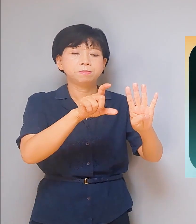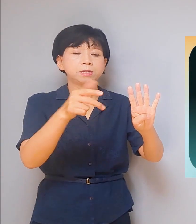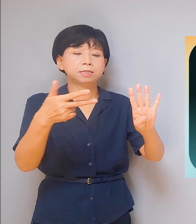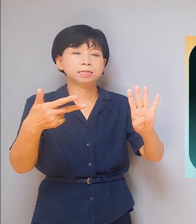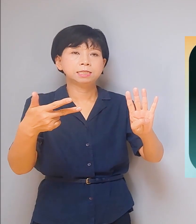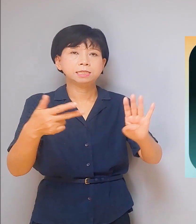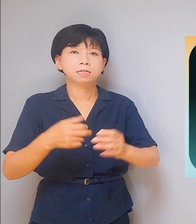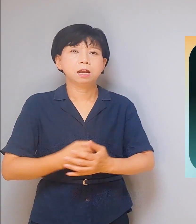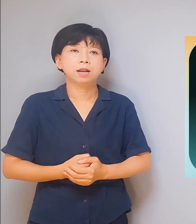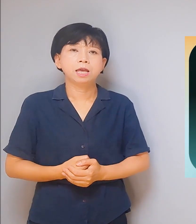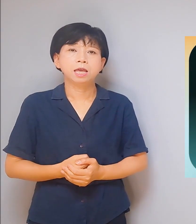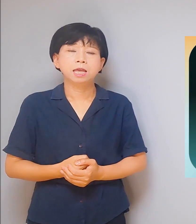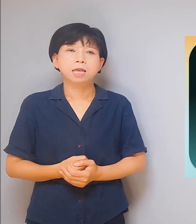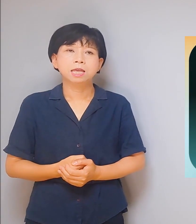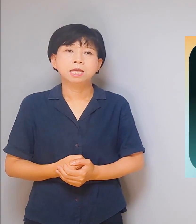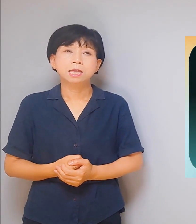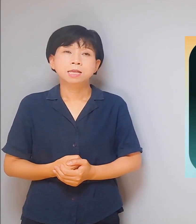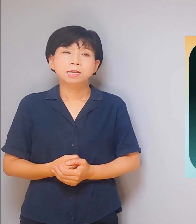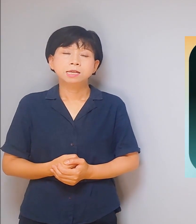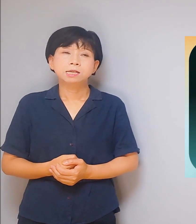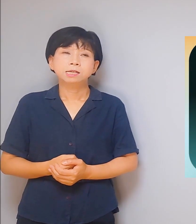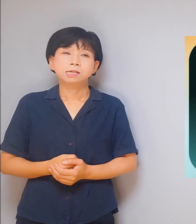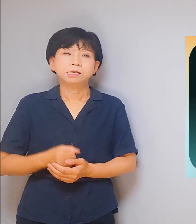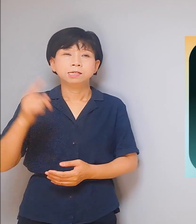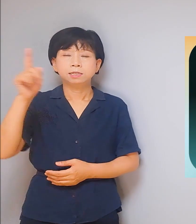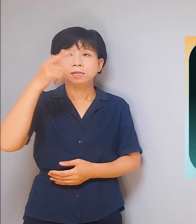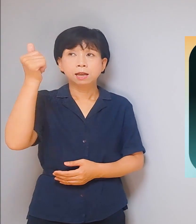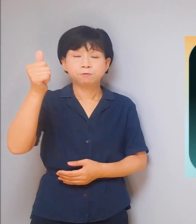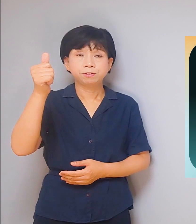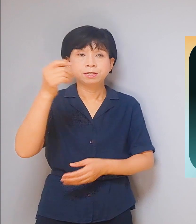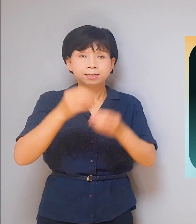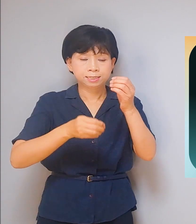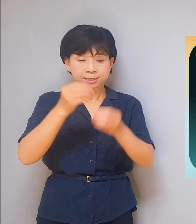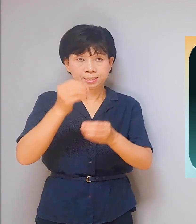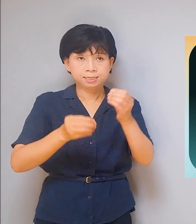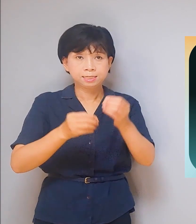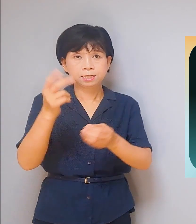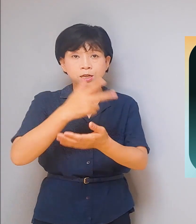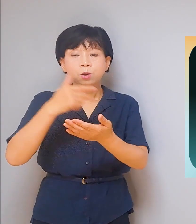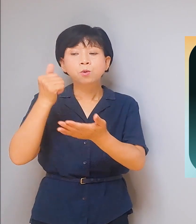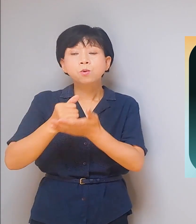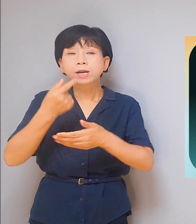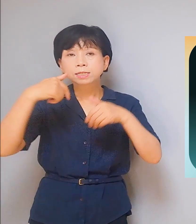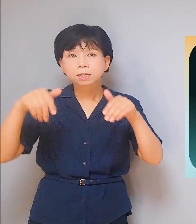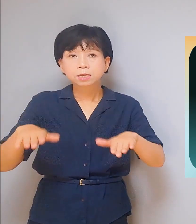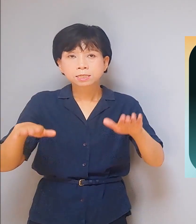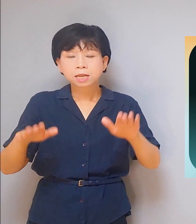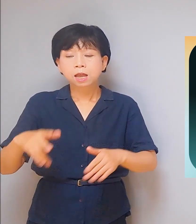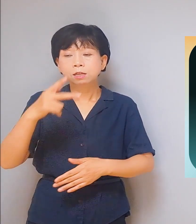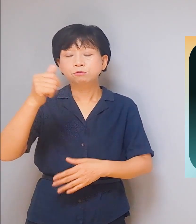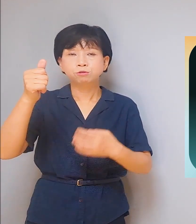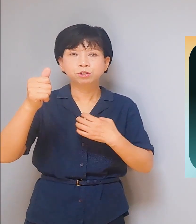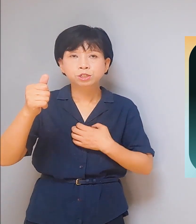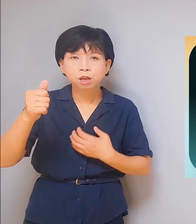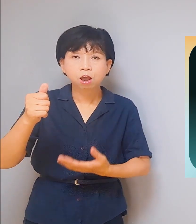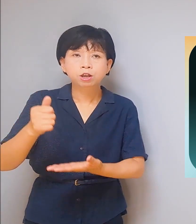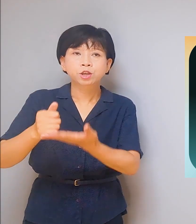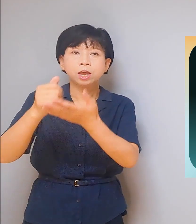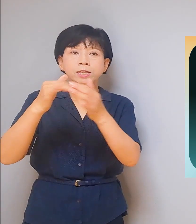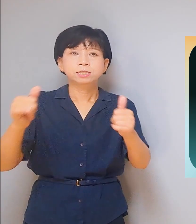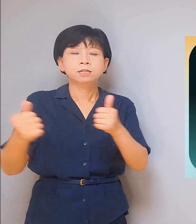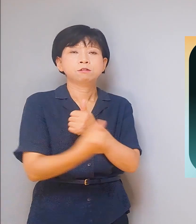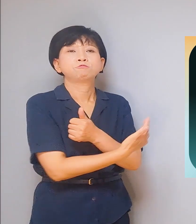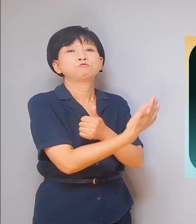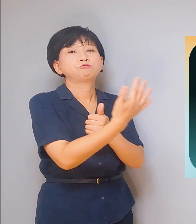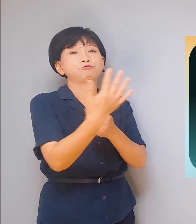7절 말씀에 보니까요, 이것도 다윗의 시인데요, 여호와의 천사가 주를 경외하는 자를 둘러